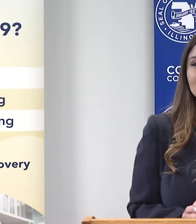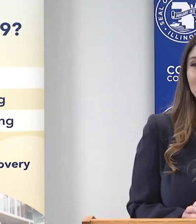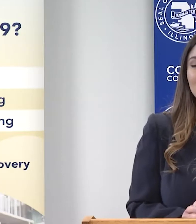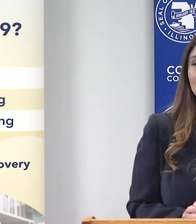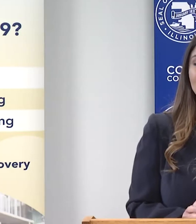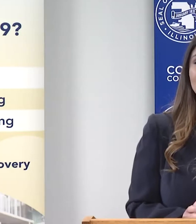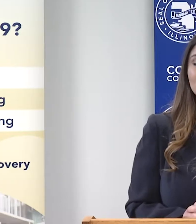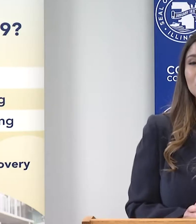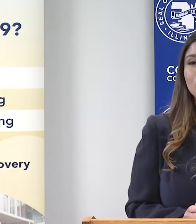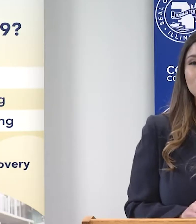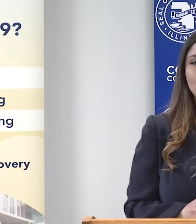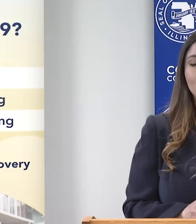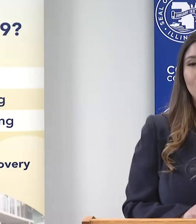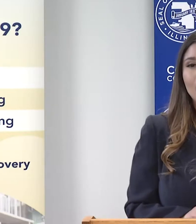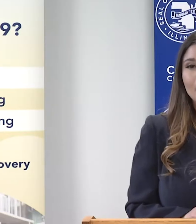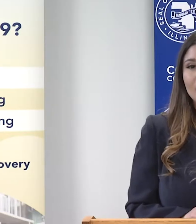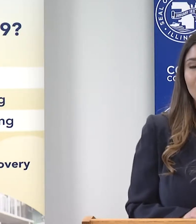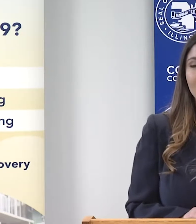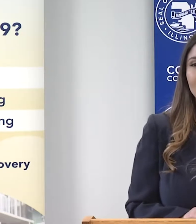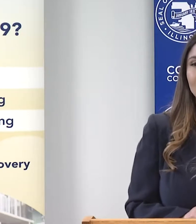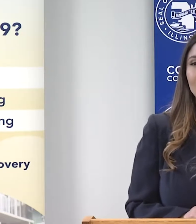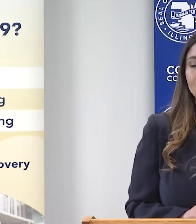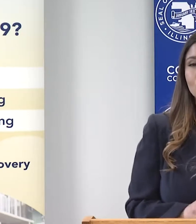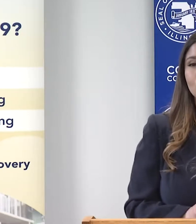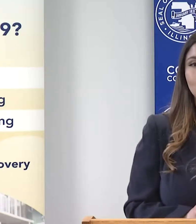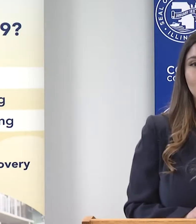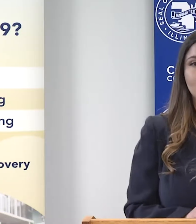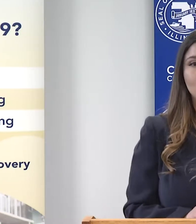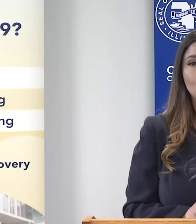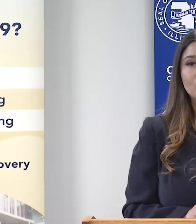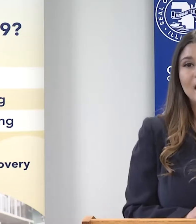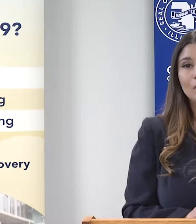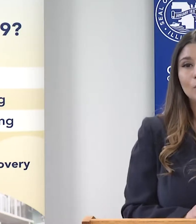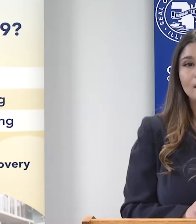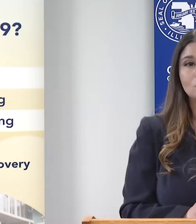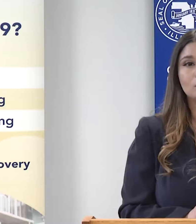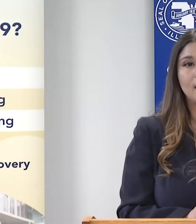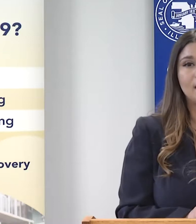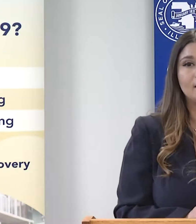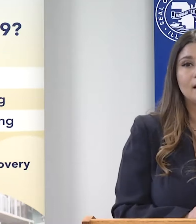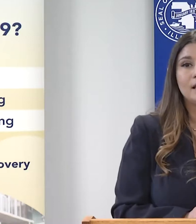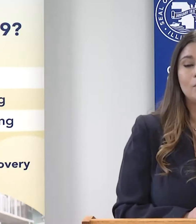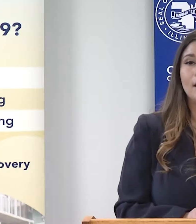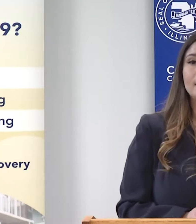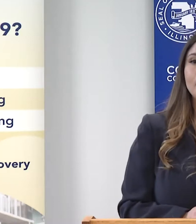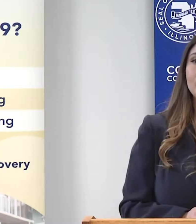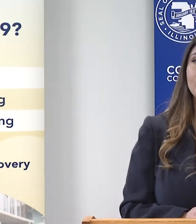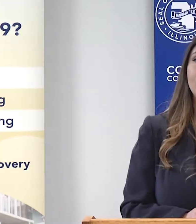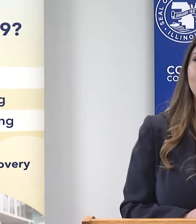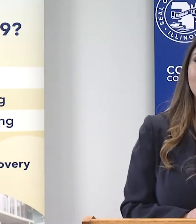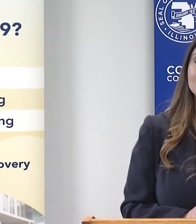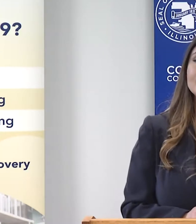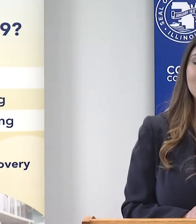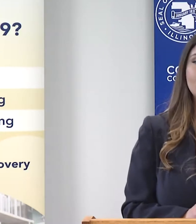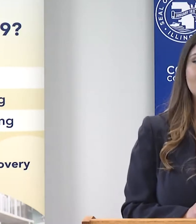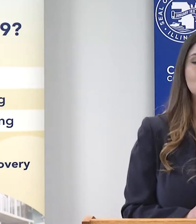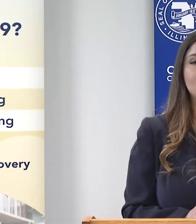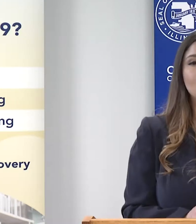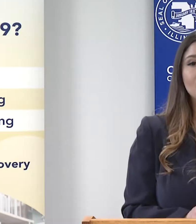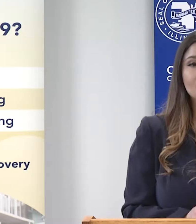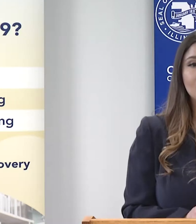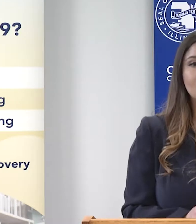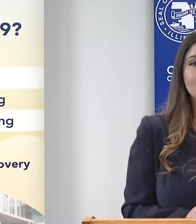vidas, pero estos tipos de programas que han hecho el condado, la ciudad, igual también el estado